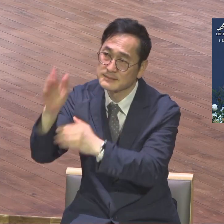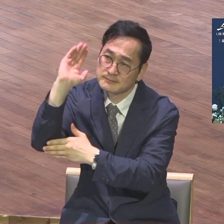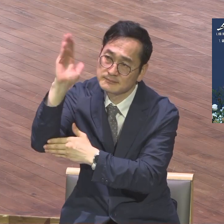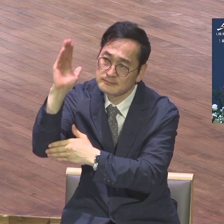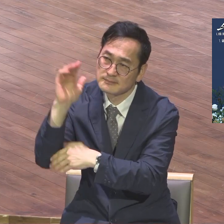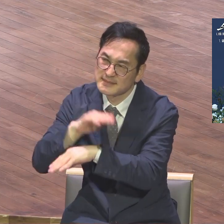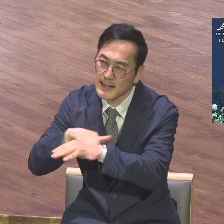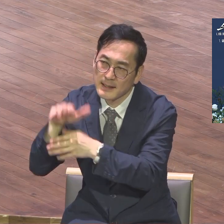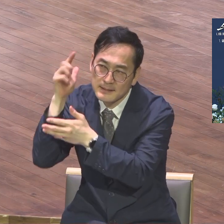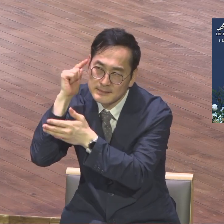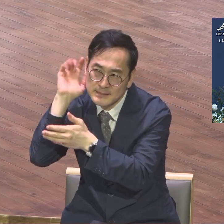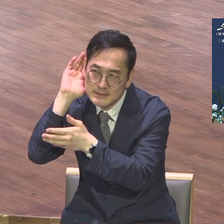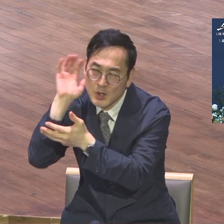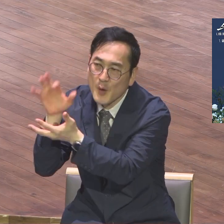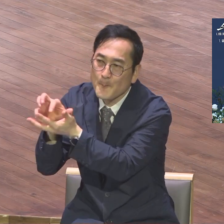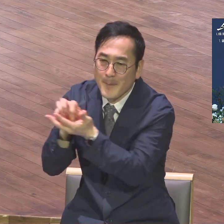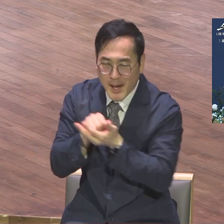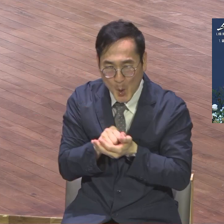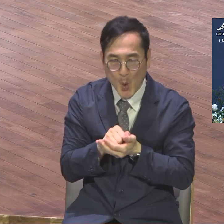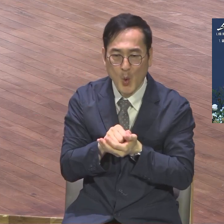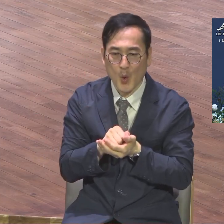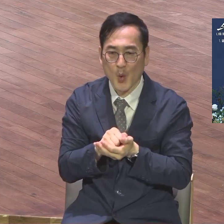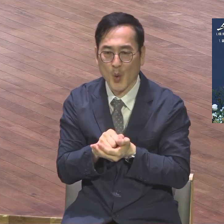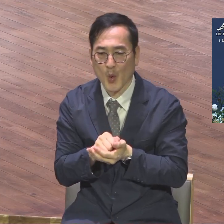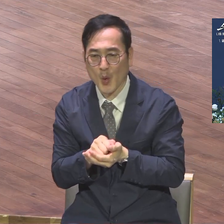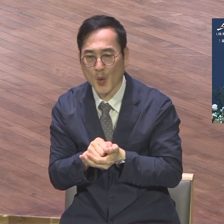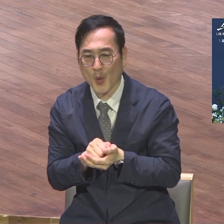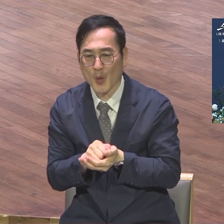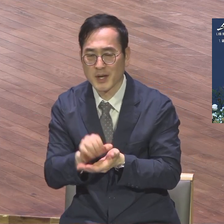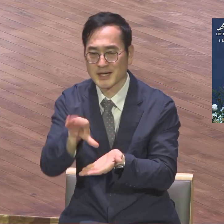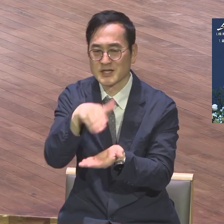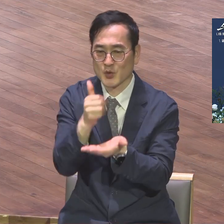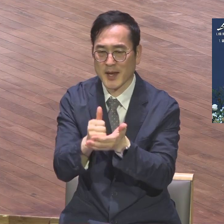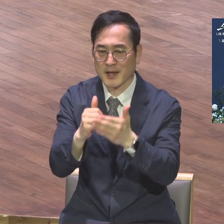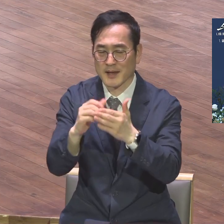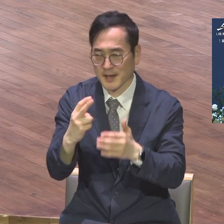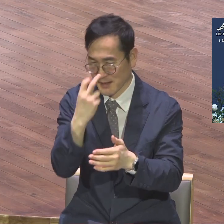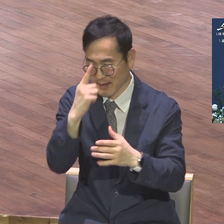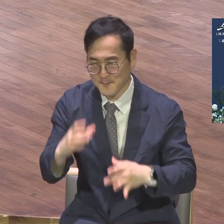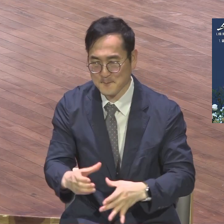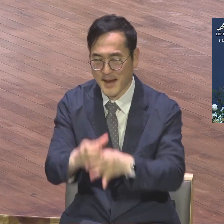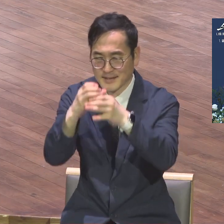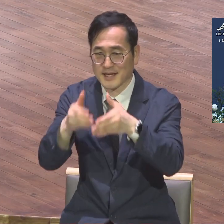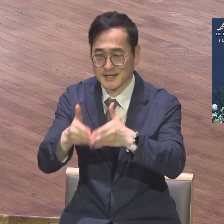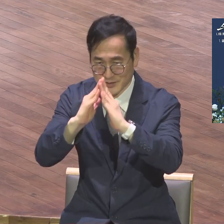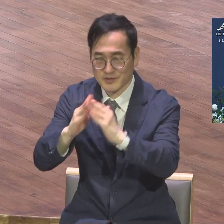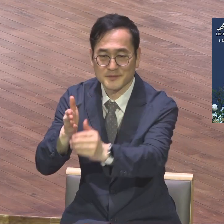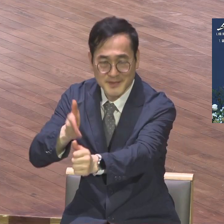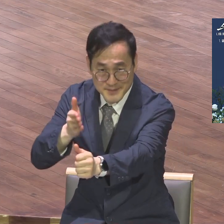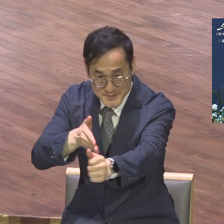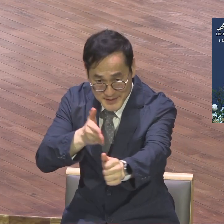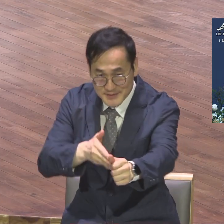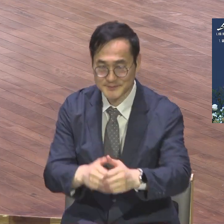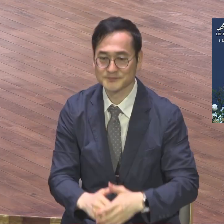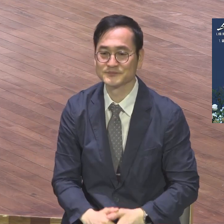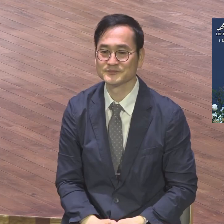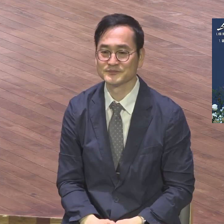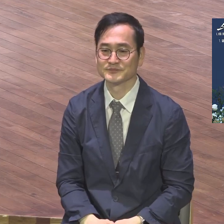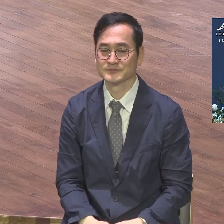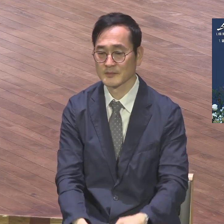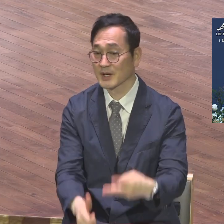모든 현장에서 그리스도의 절대망대 세우는 변화의 주역들 다 되시기를 주님으로 축복합니다. 두